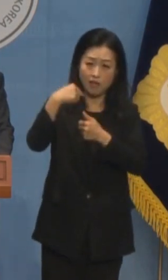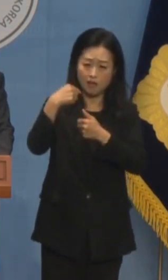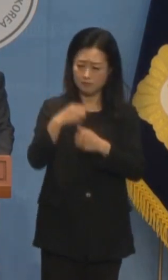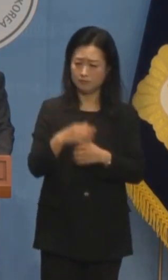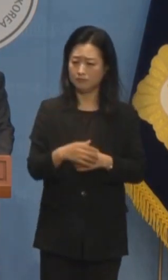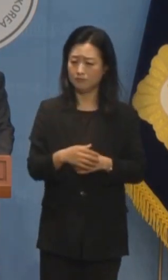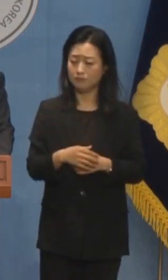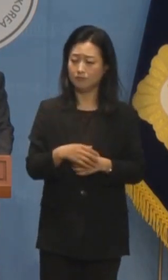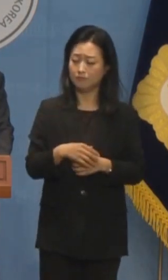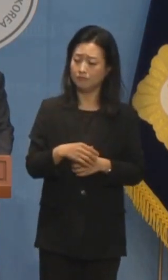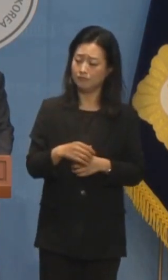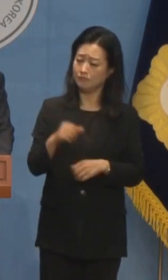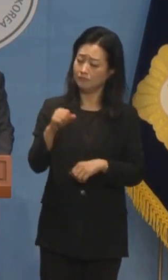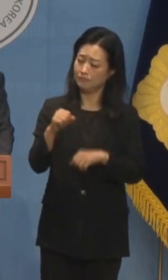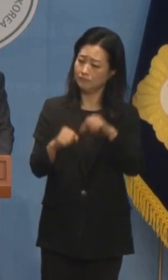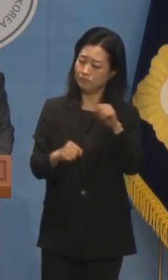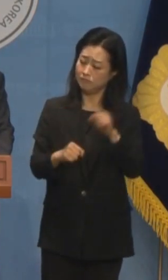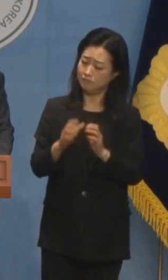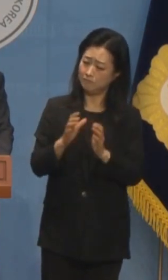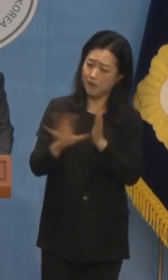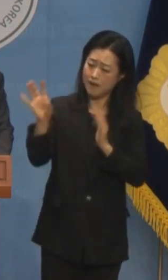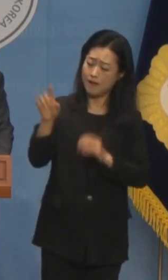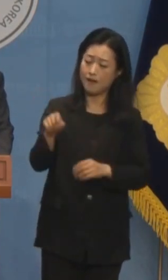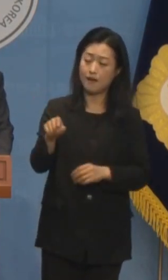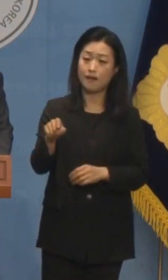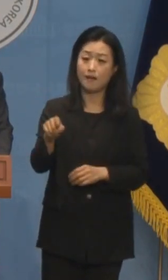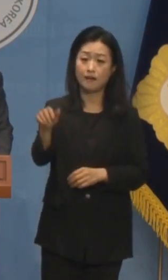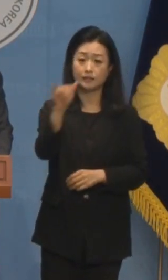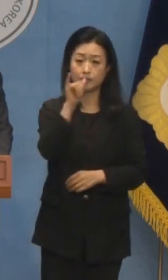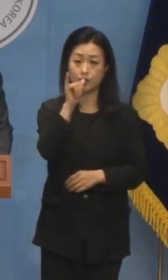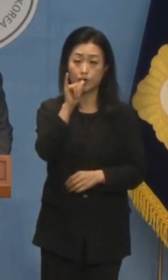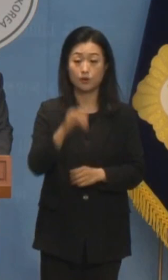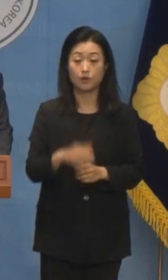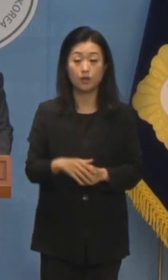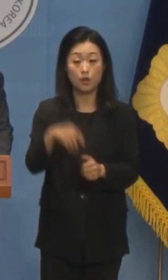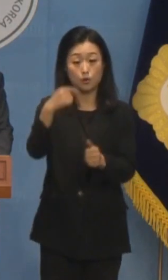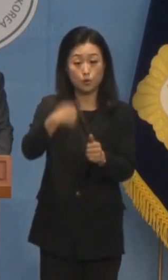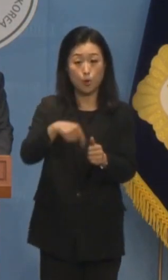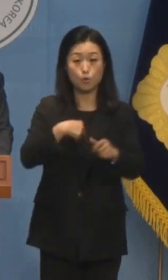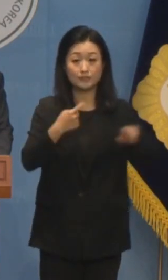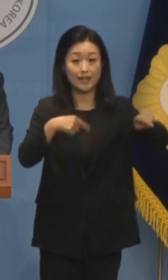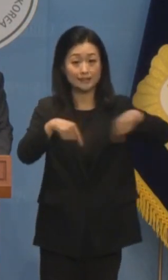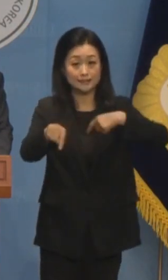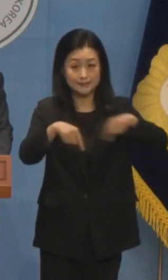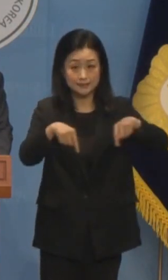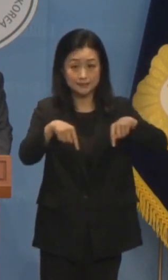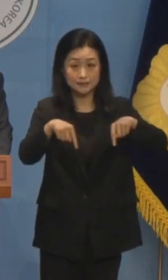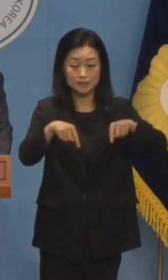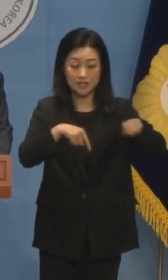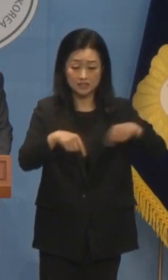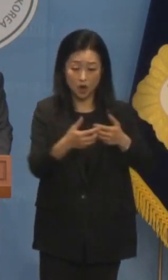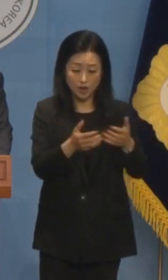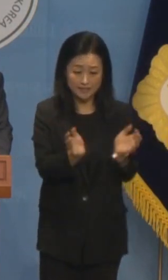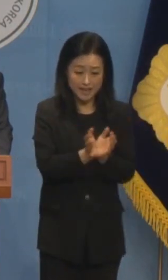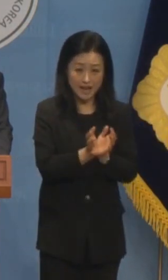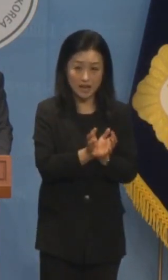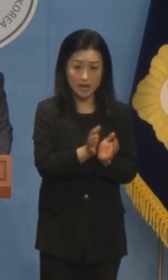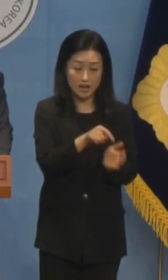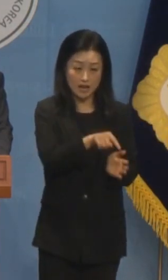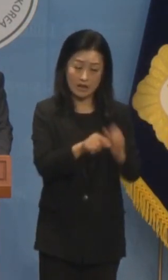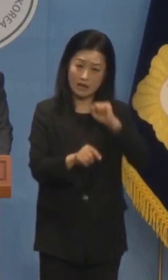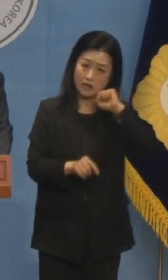비상식적인 행태가 이어지고 있습니다. 교육 자치가 정당의 힘에